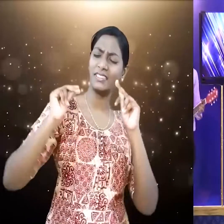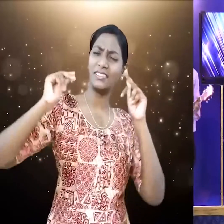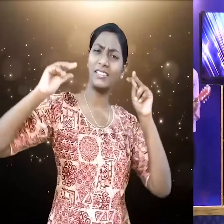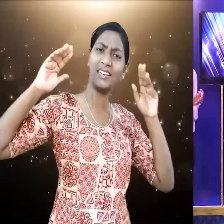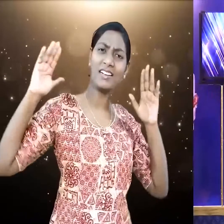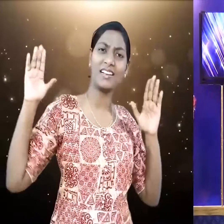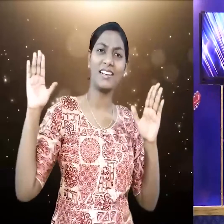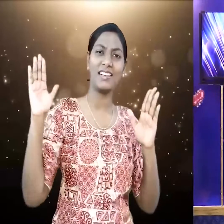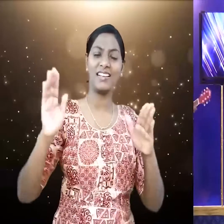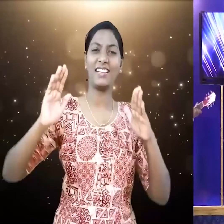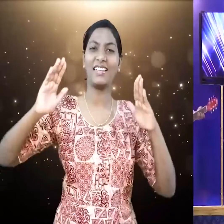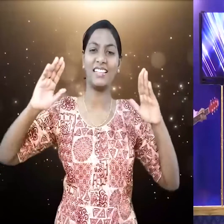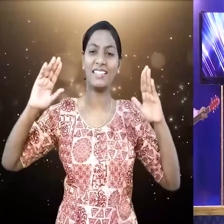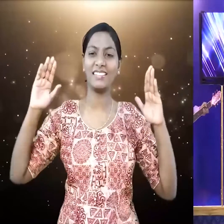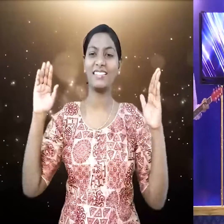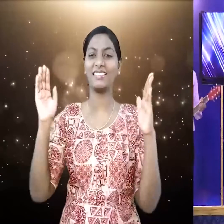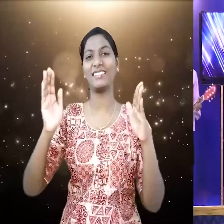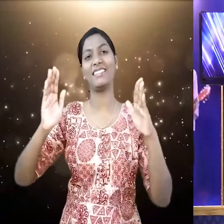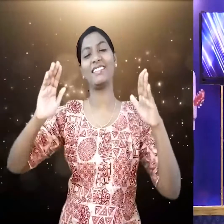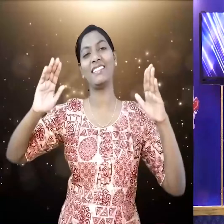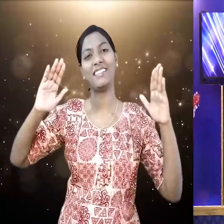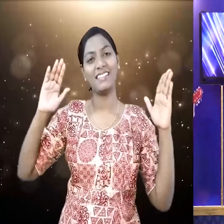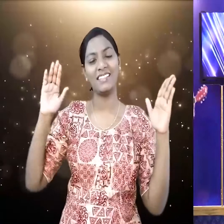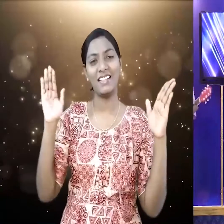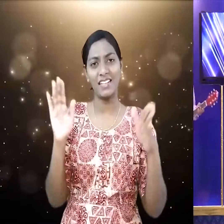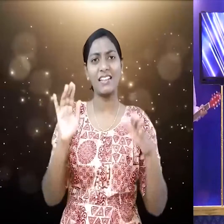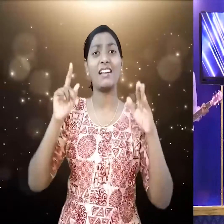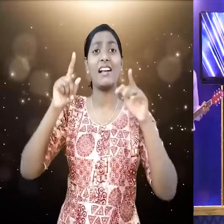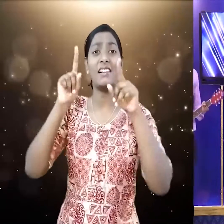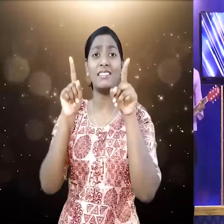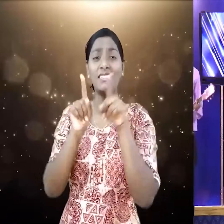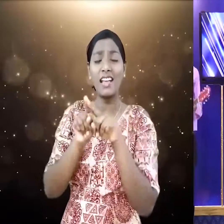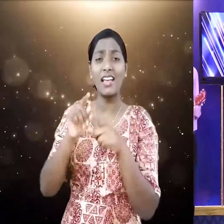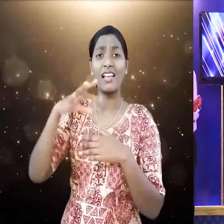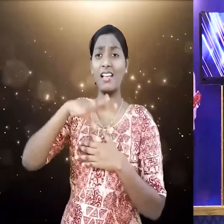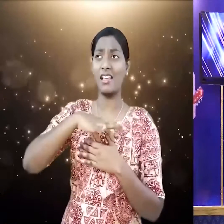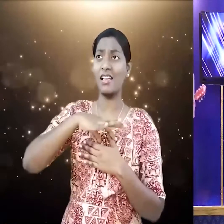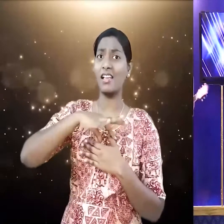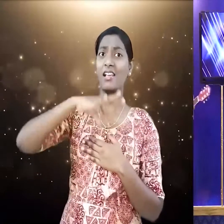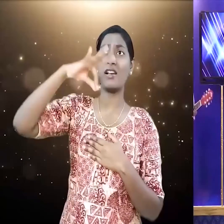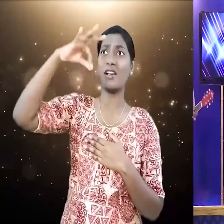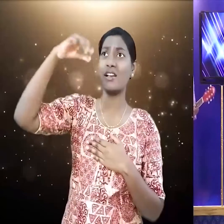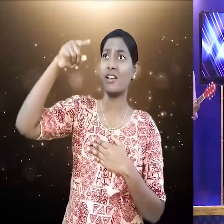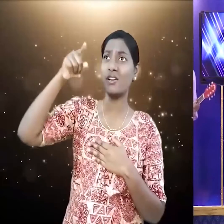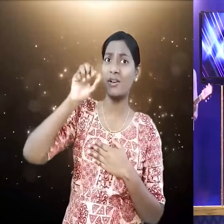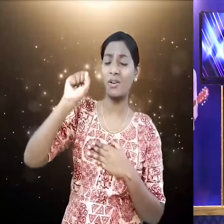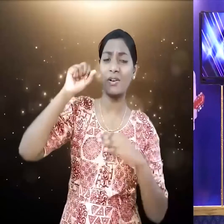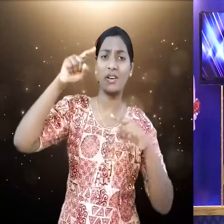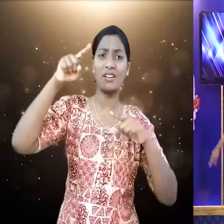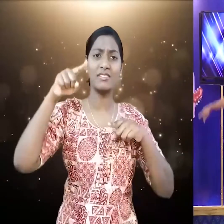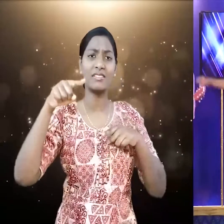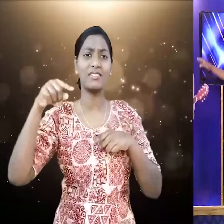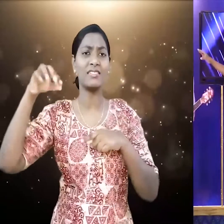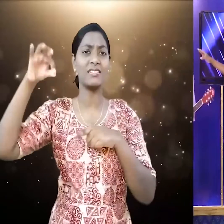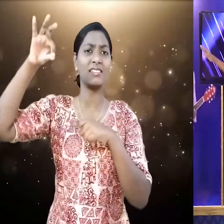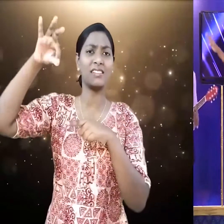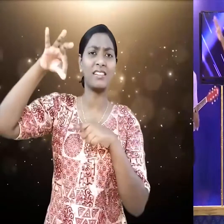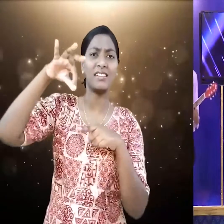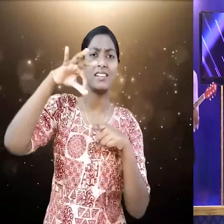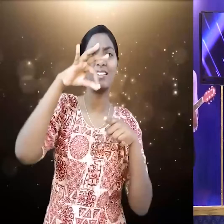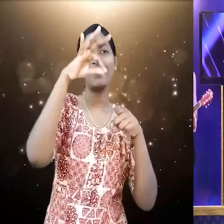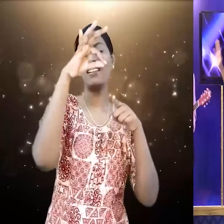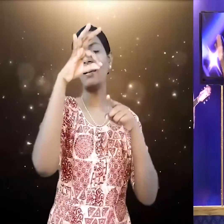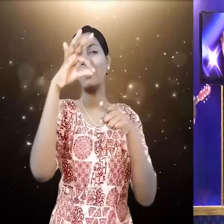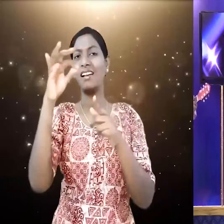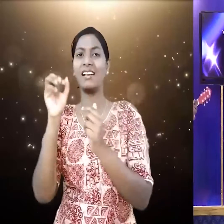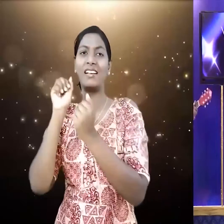ऊंचा मैं उड़ता जाऊं जैसे आत्मा के झोंके